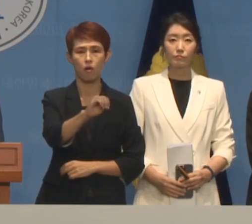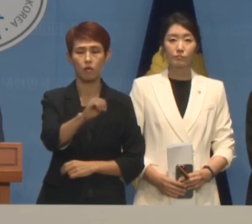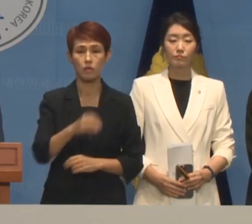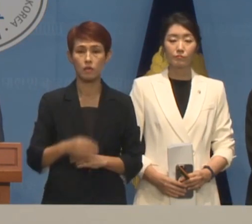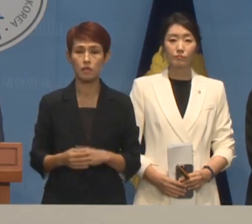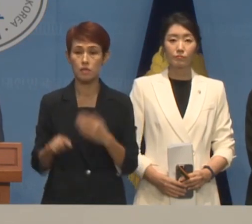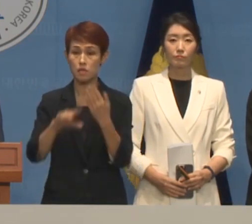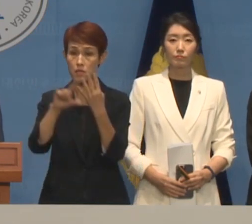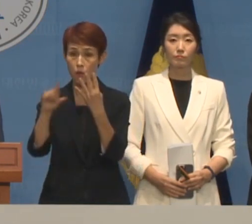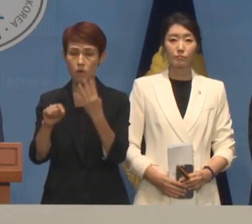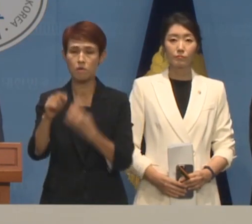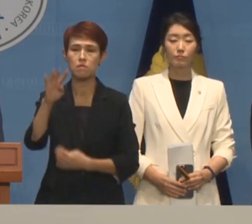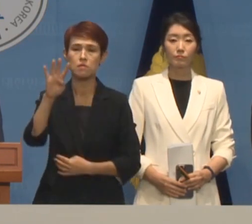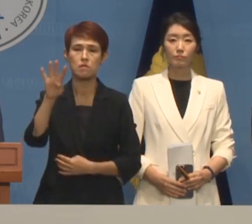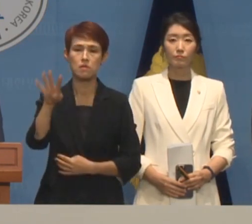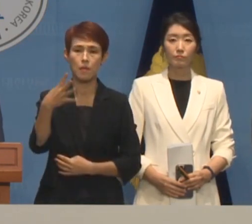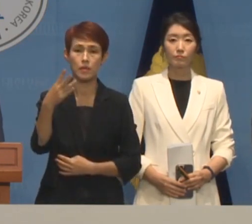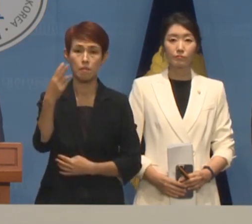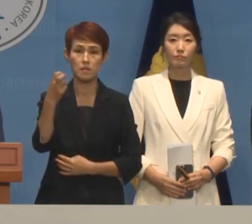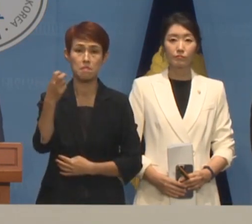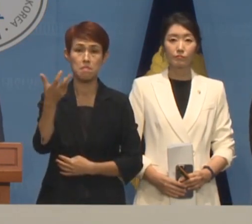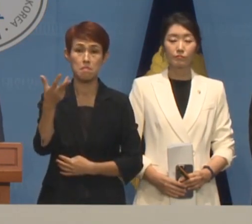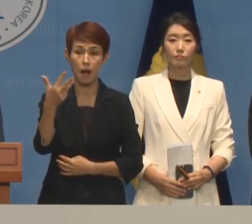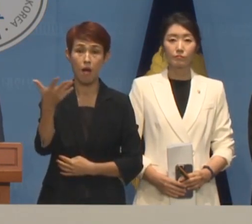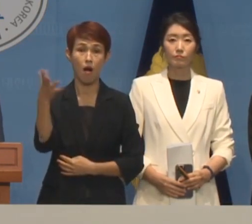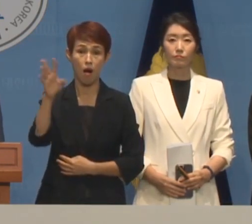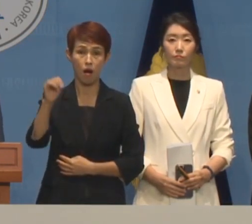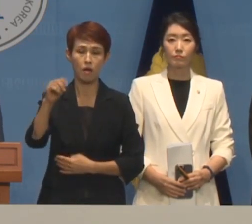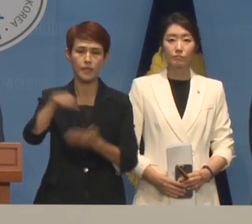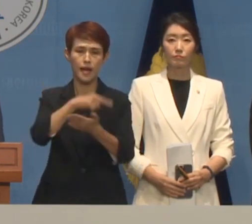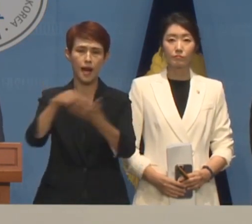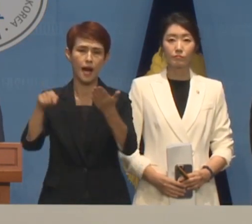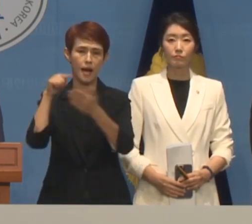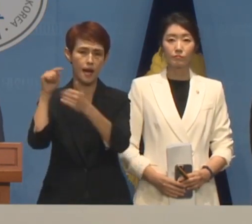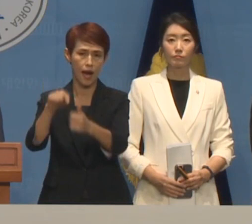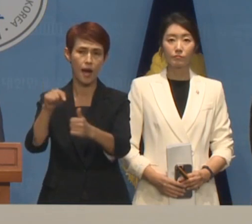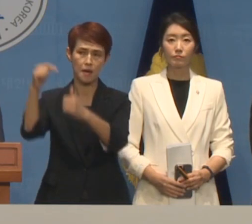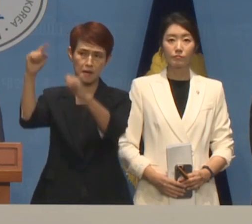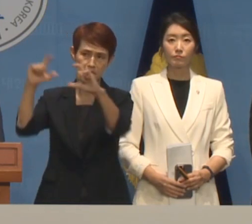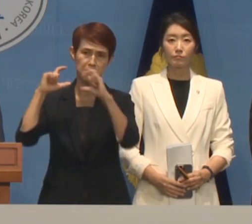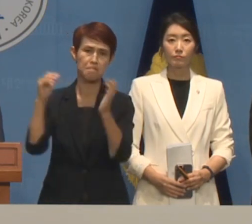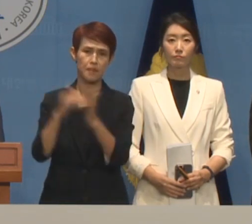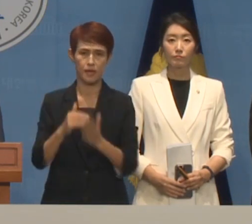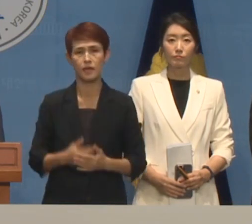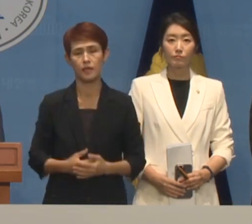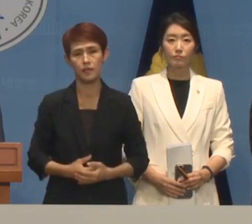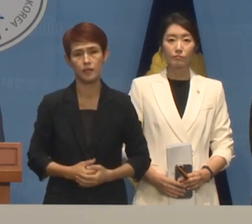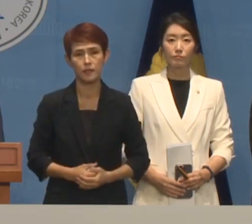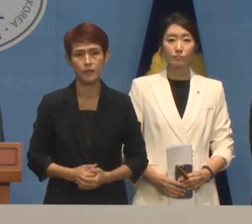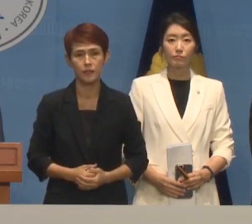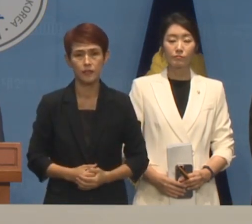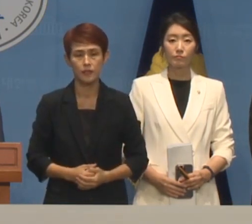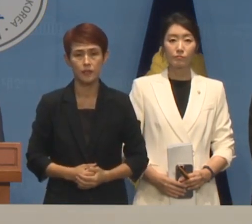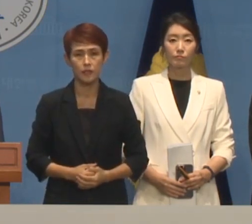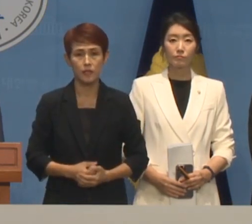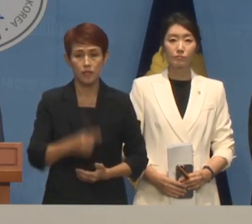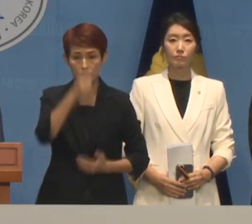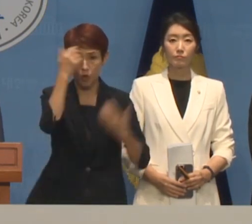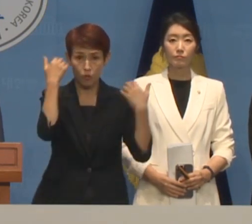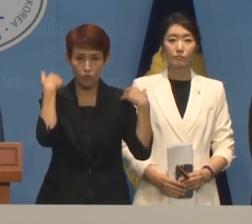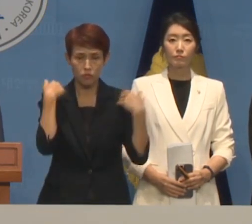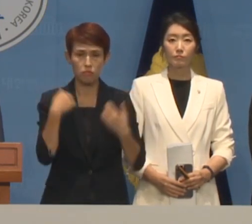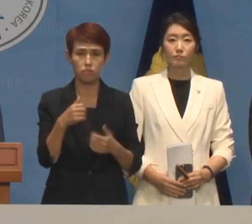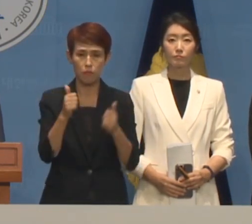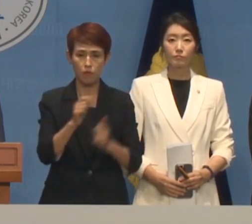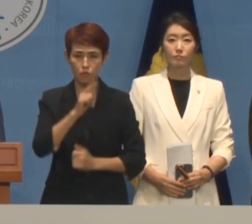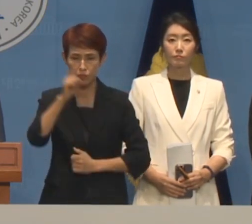메이슨에게 약 438억 원을 배상하라는 판결이 나왔습니다. 결국 우리 정부는 소송 비용과 이자